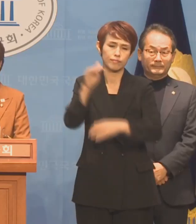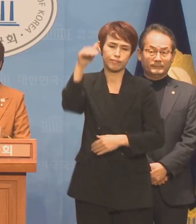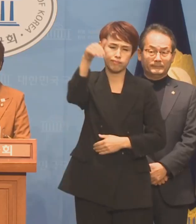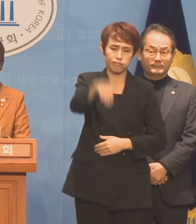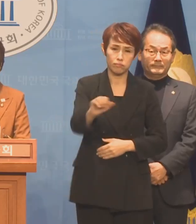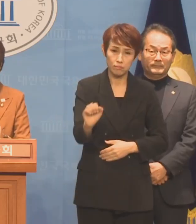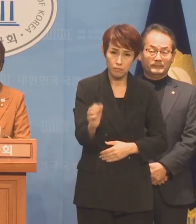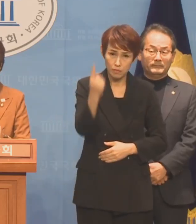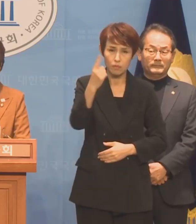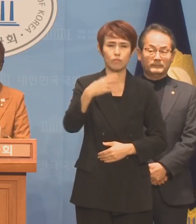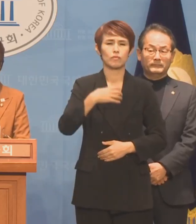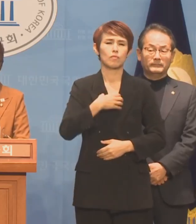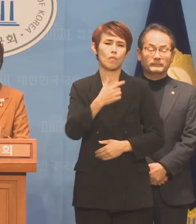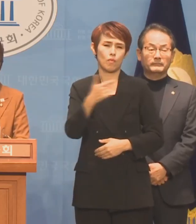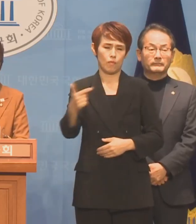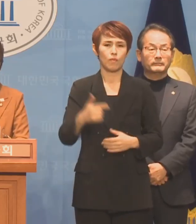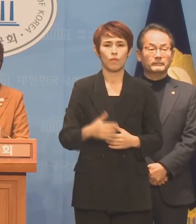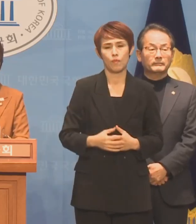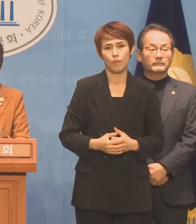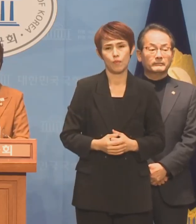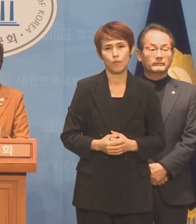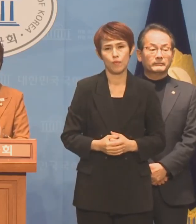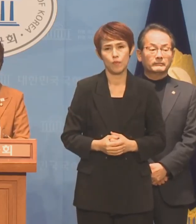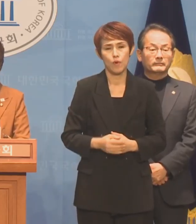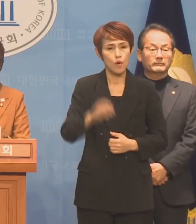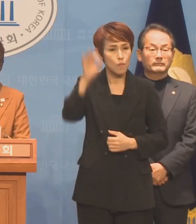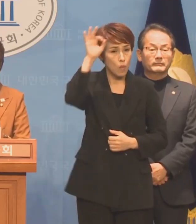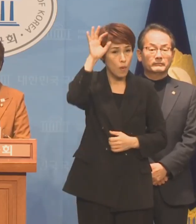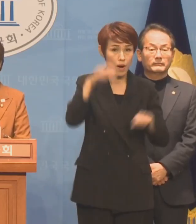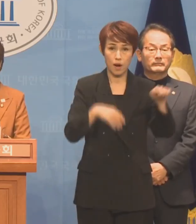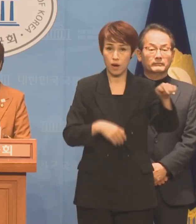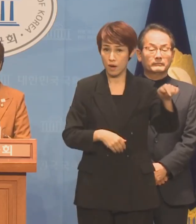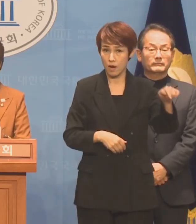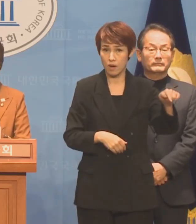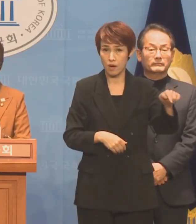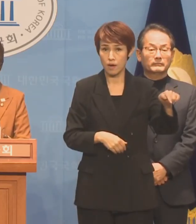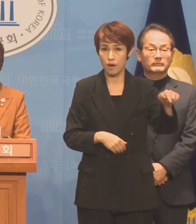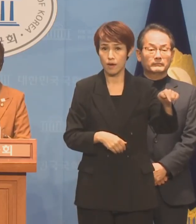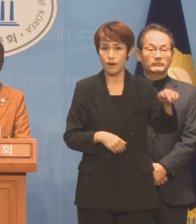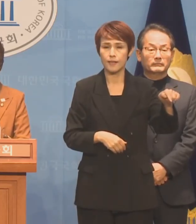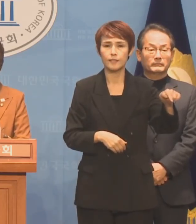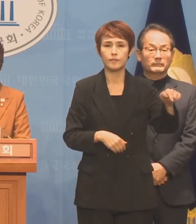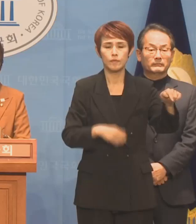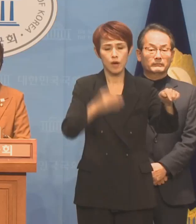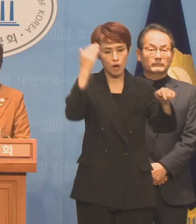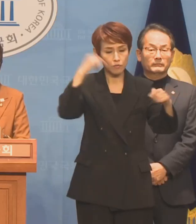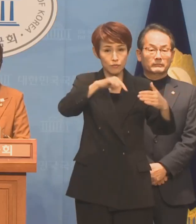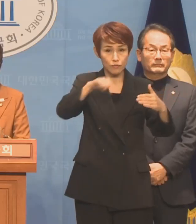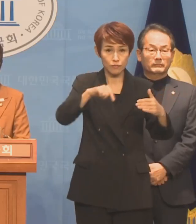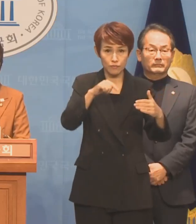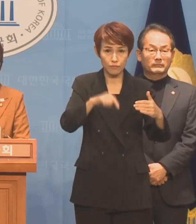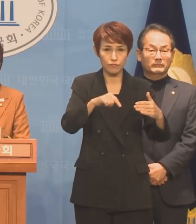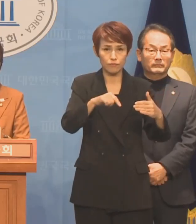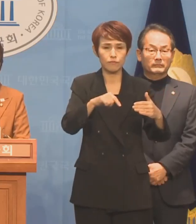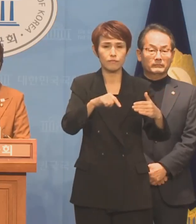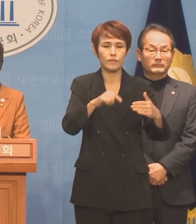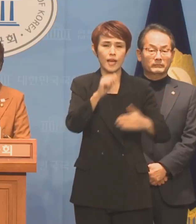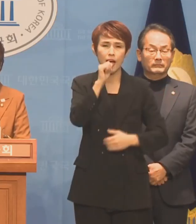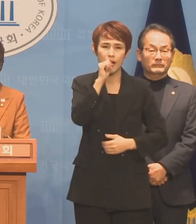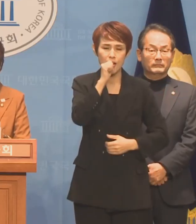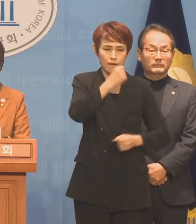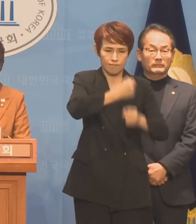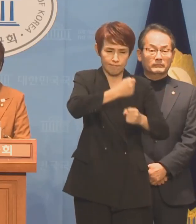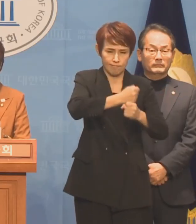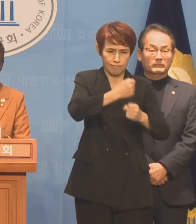심각한 위기를 겪고 있습니다. 포항 역시 국내 최대의 제철